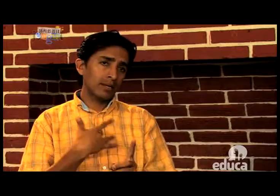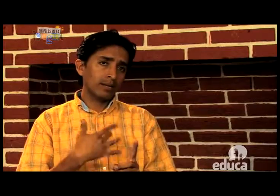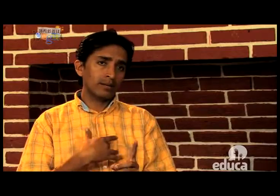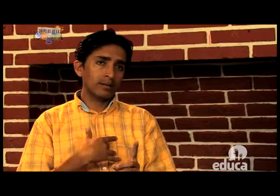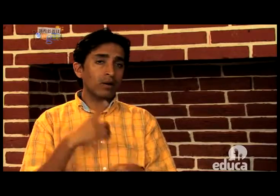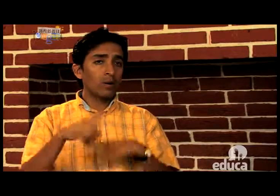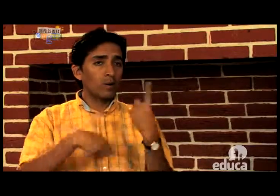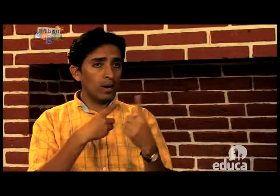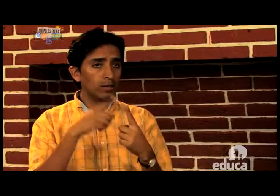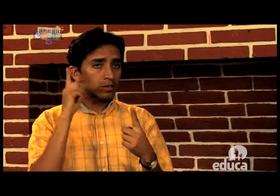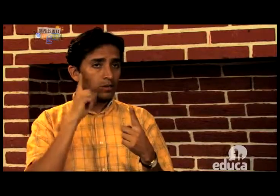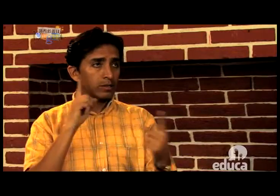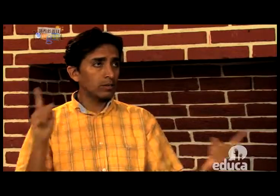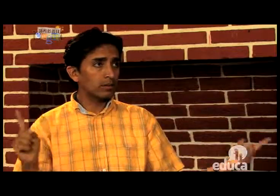Entonces, cuando se encuentran con otros sordos,